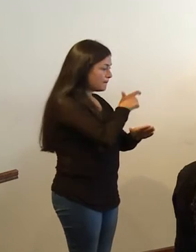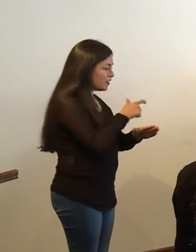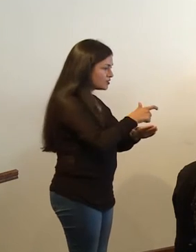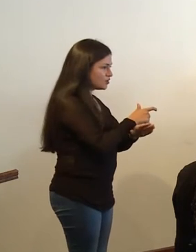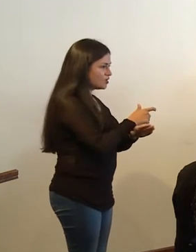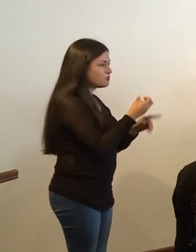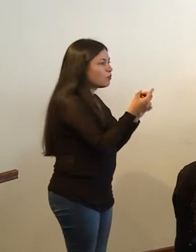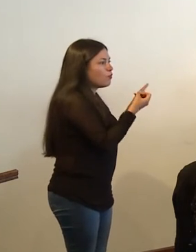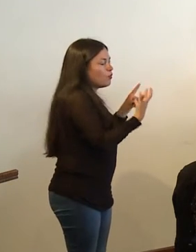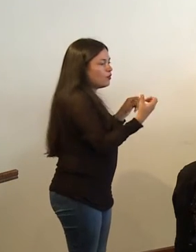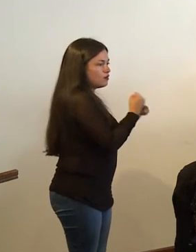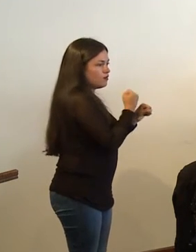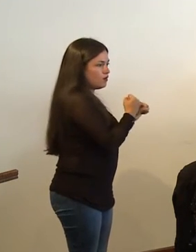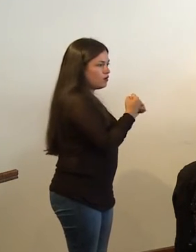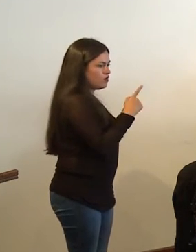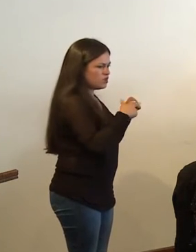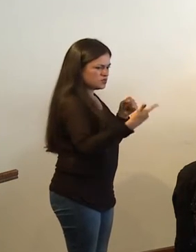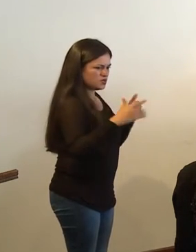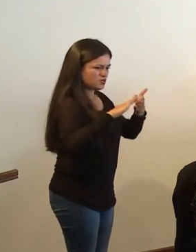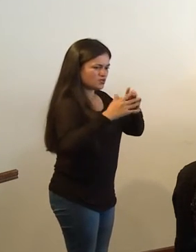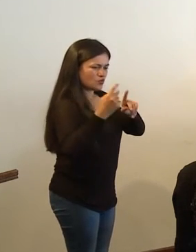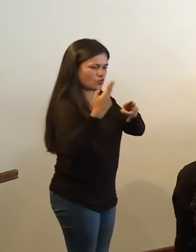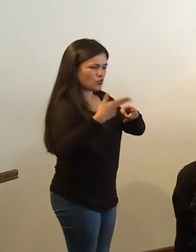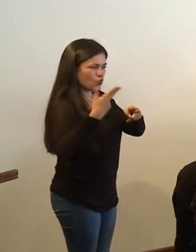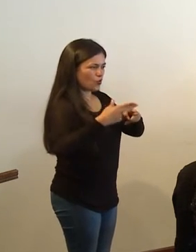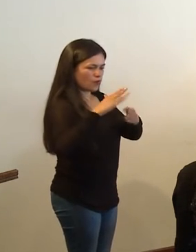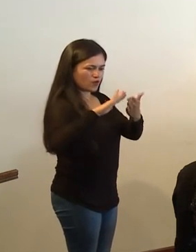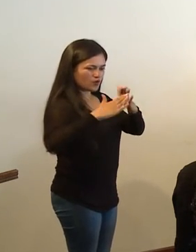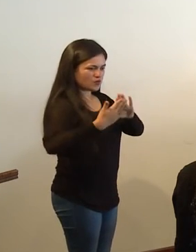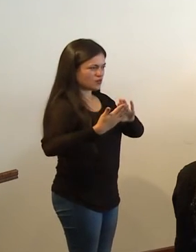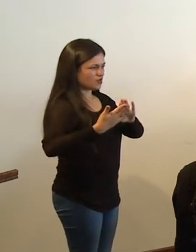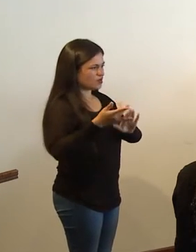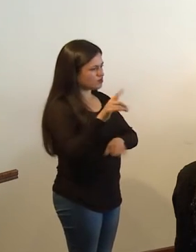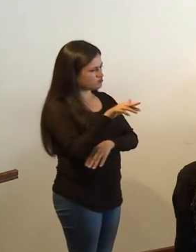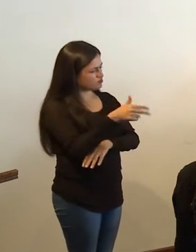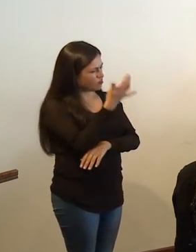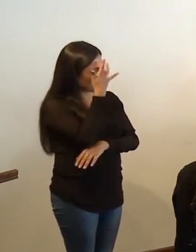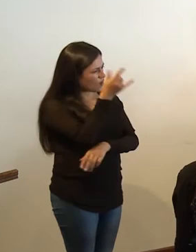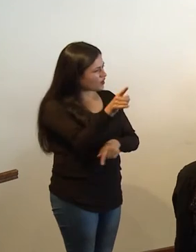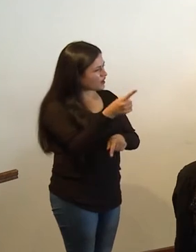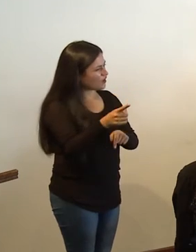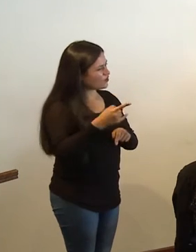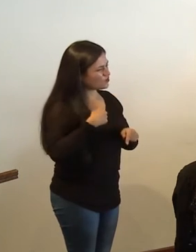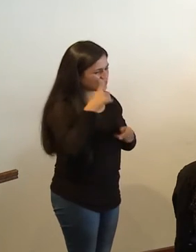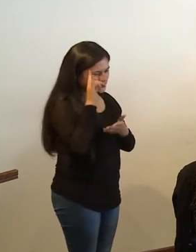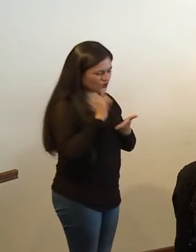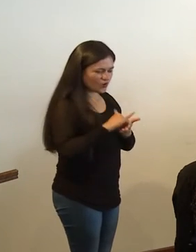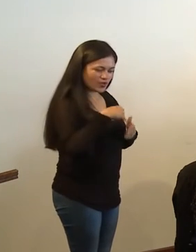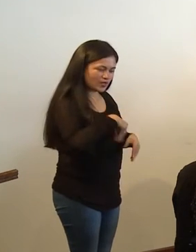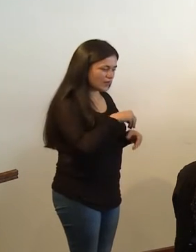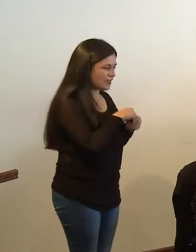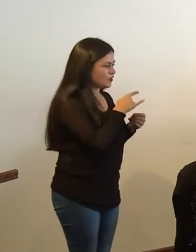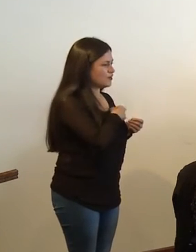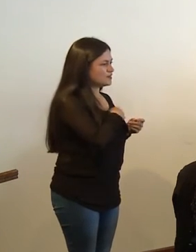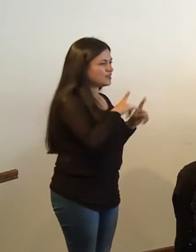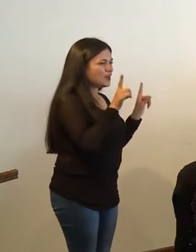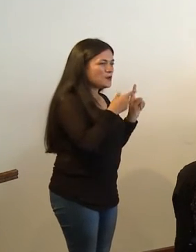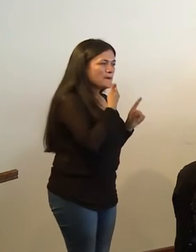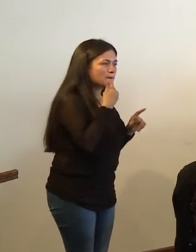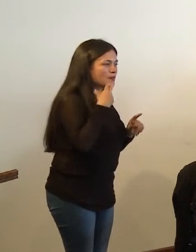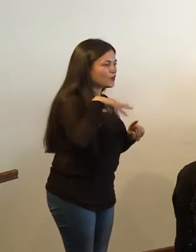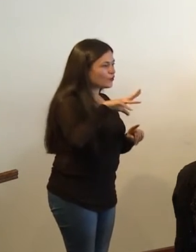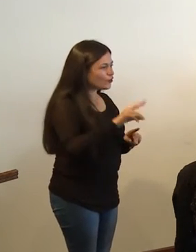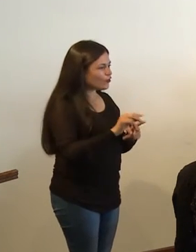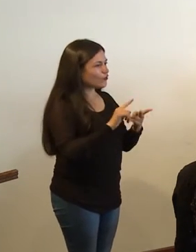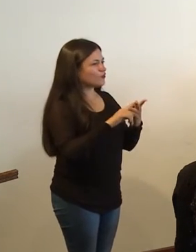como si en su momento se dijo, no, su educación popular implica una opción tal, y aquí no es el momento, mejor educación comunitaria, que es como